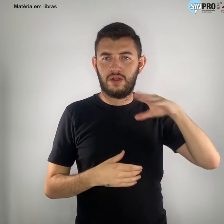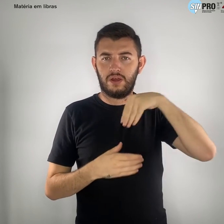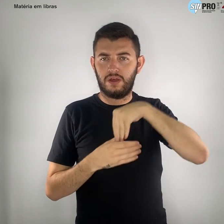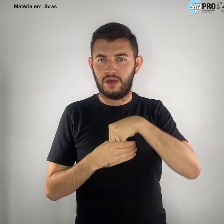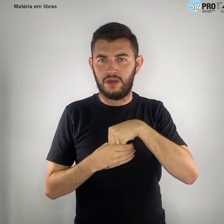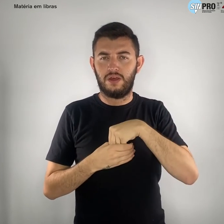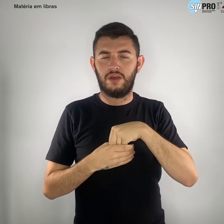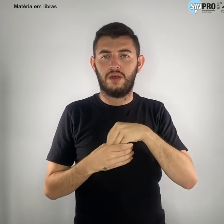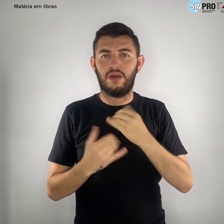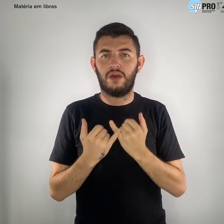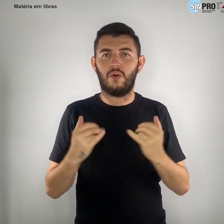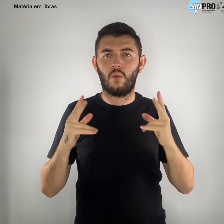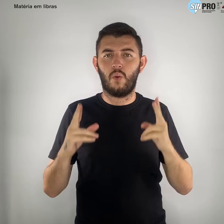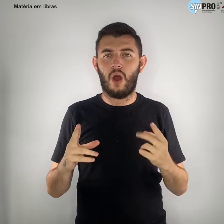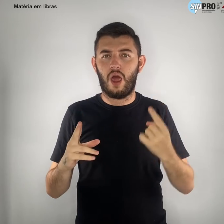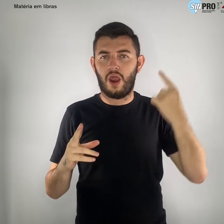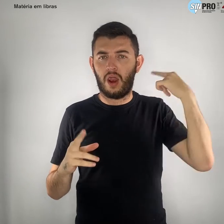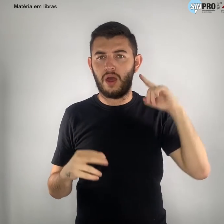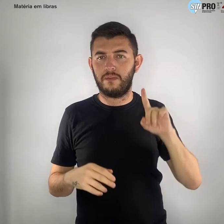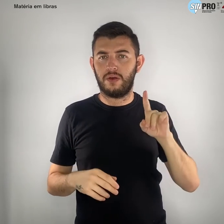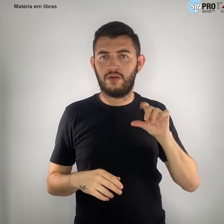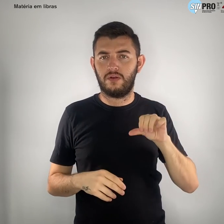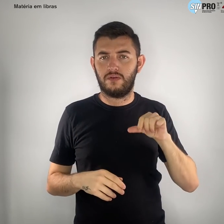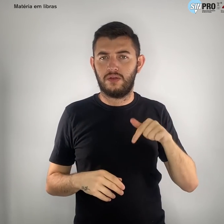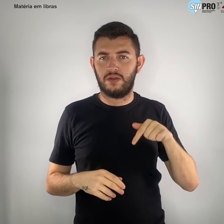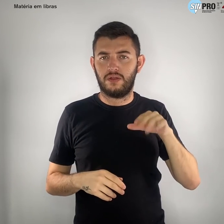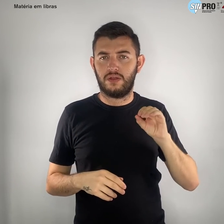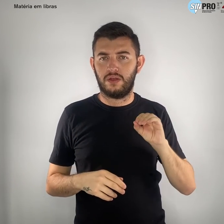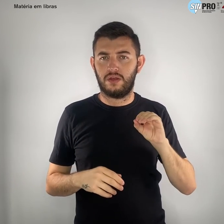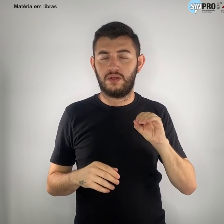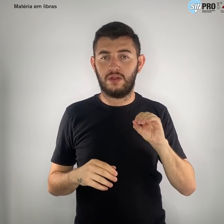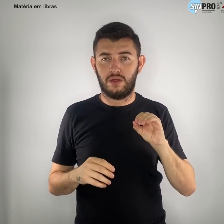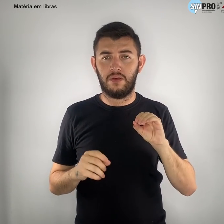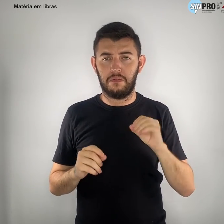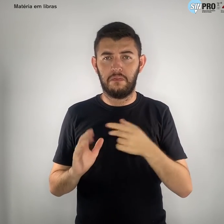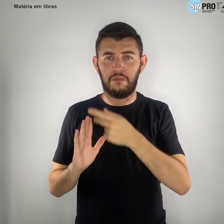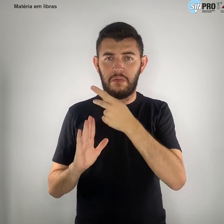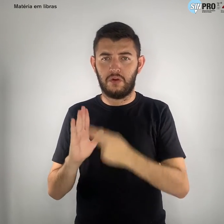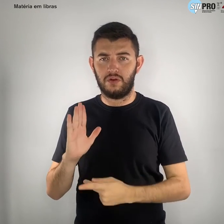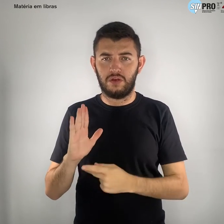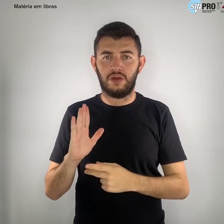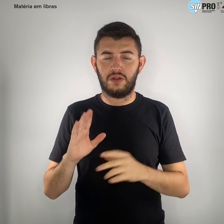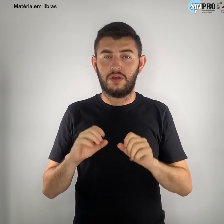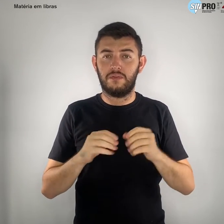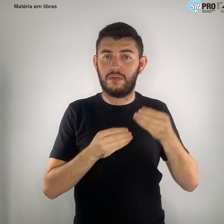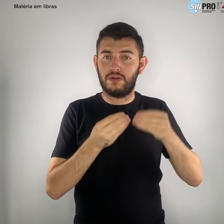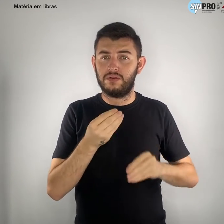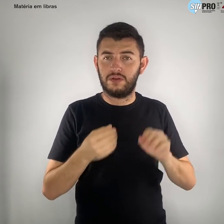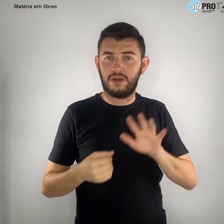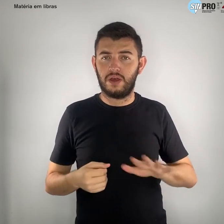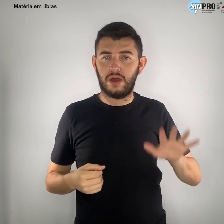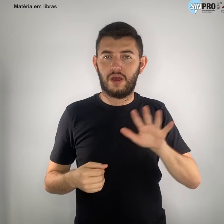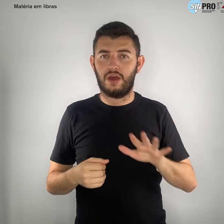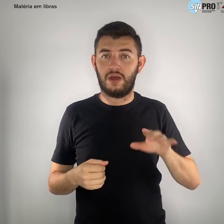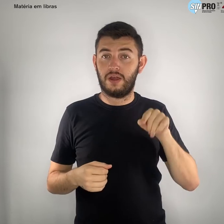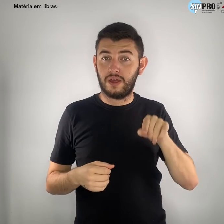destruído o segmento que é também um projeto de inclusão social. Tudo isto tem